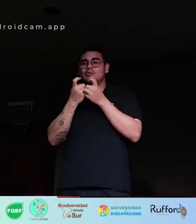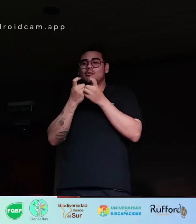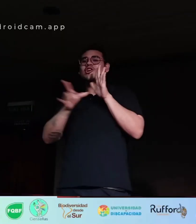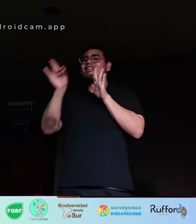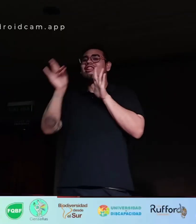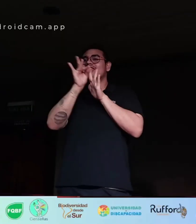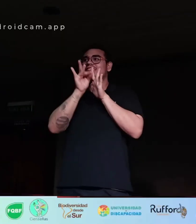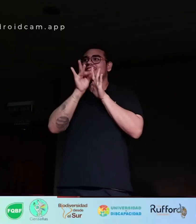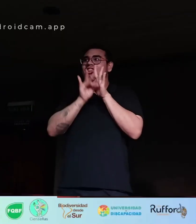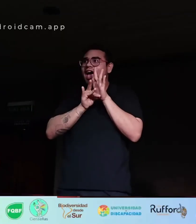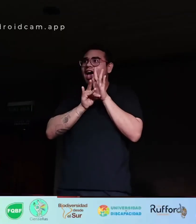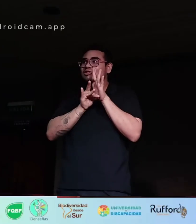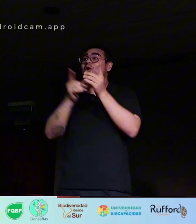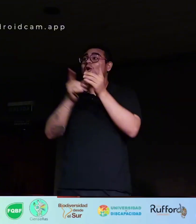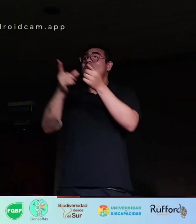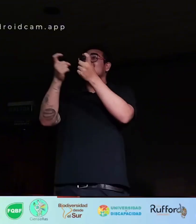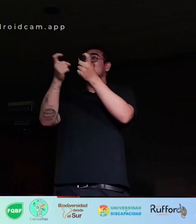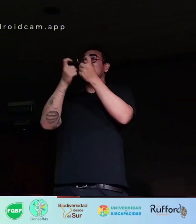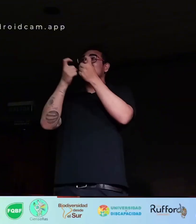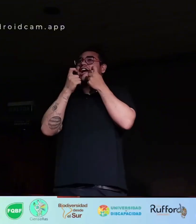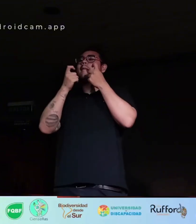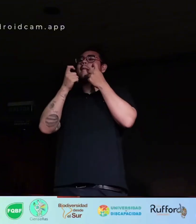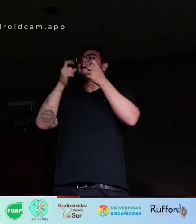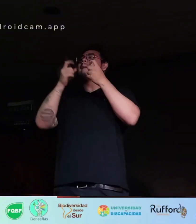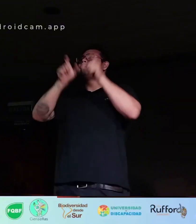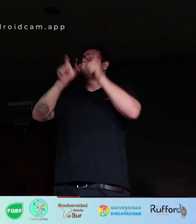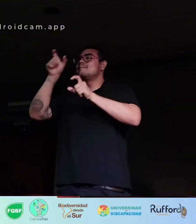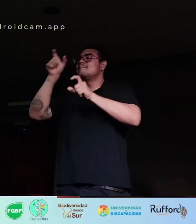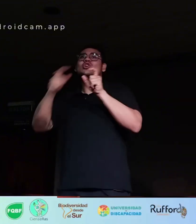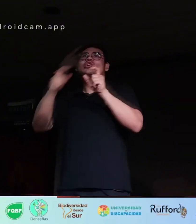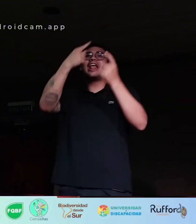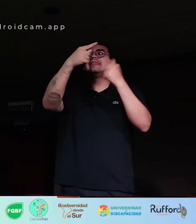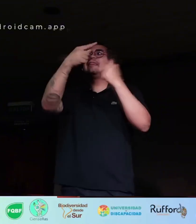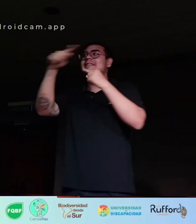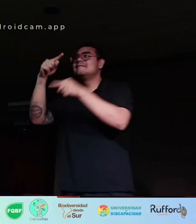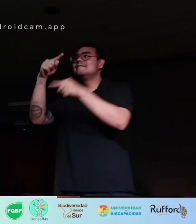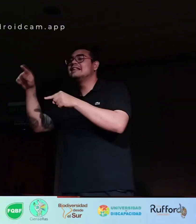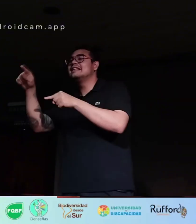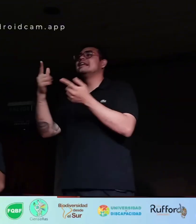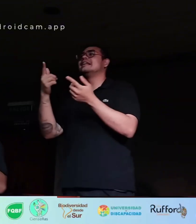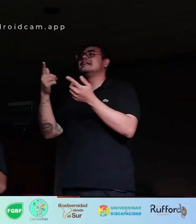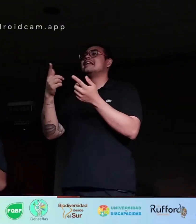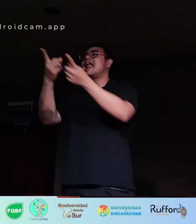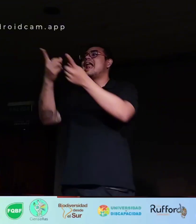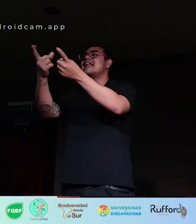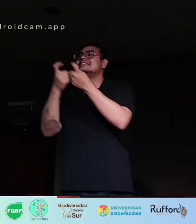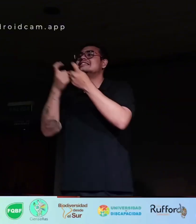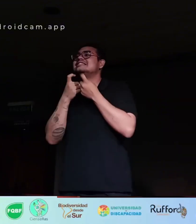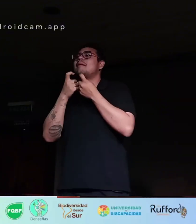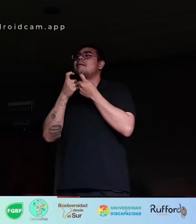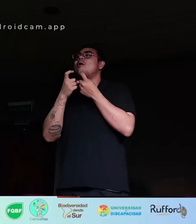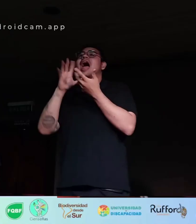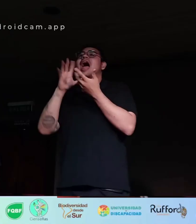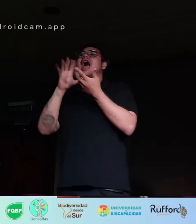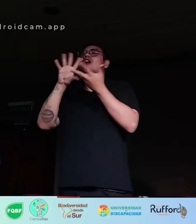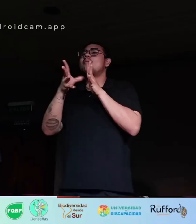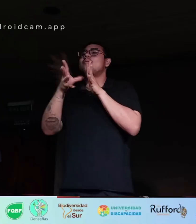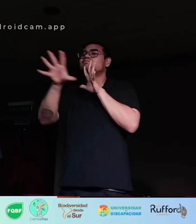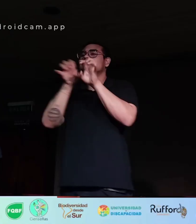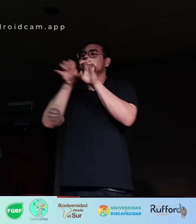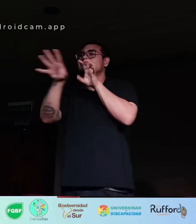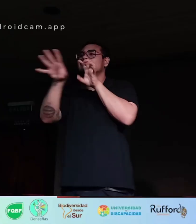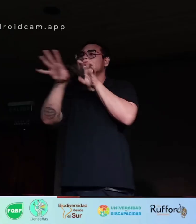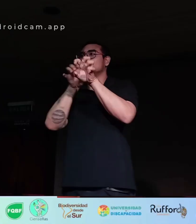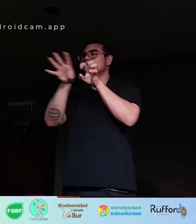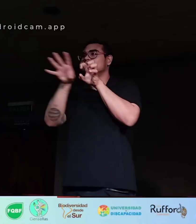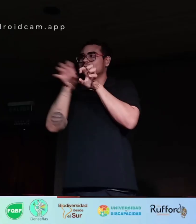distinta iluminación, distintas personas, más cerca, más lejos de la cámara. Todo